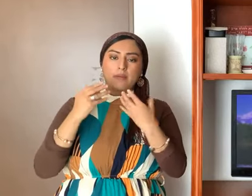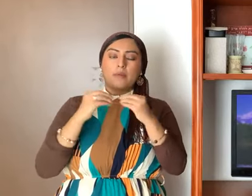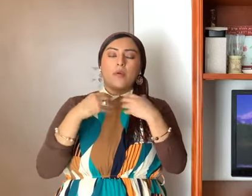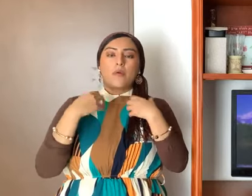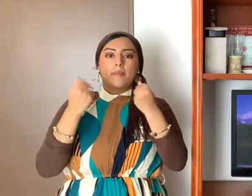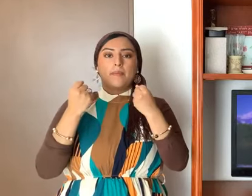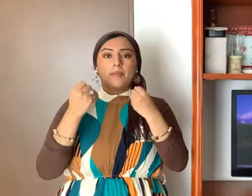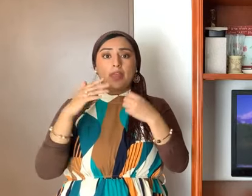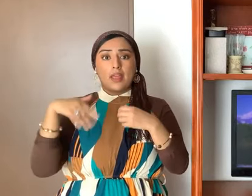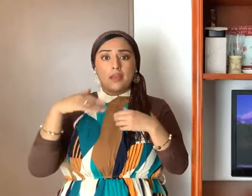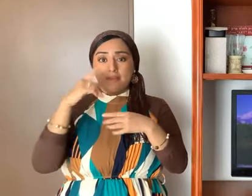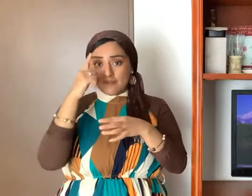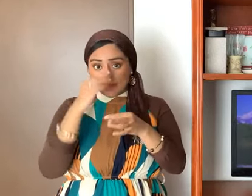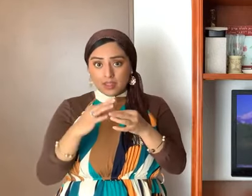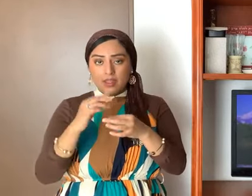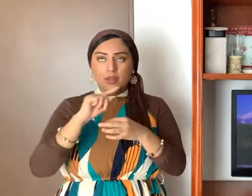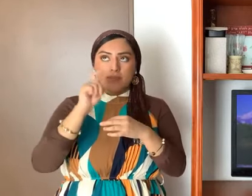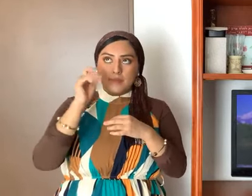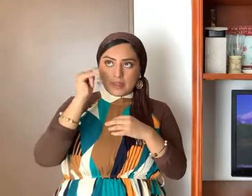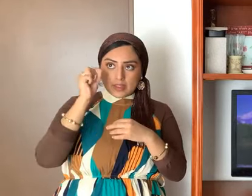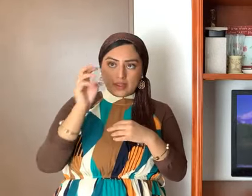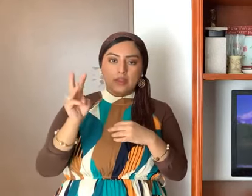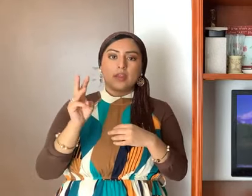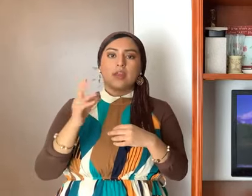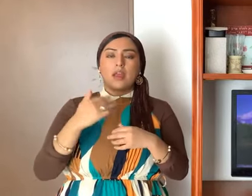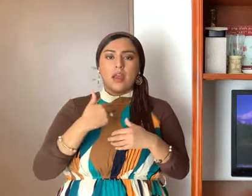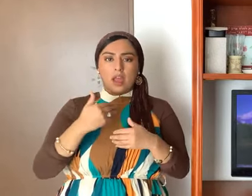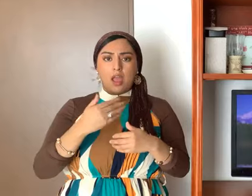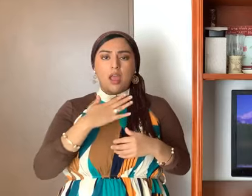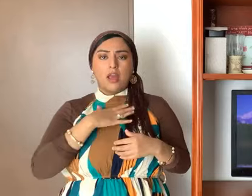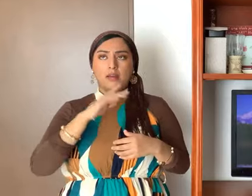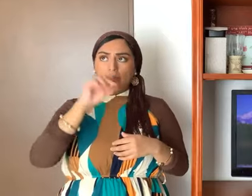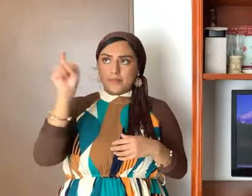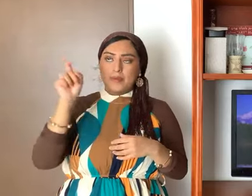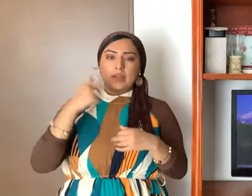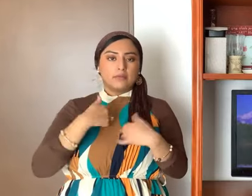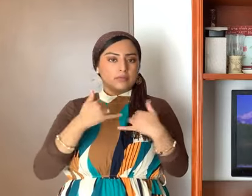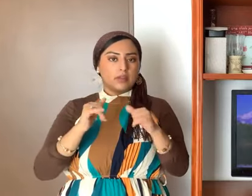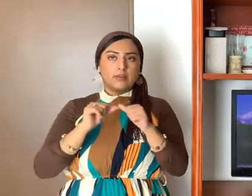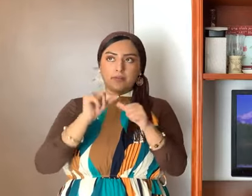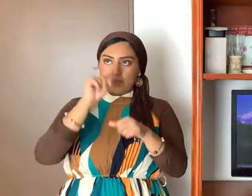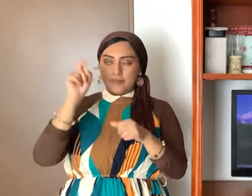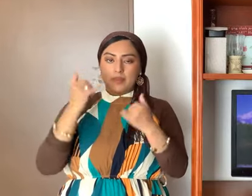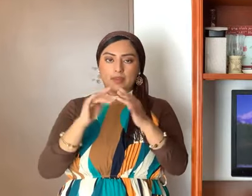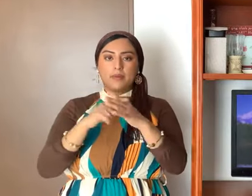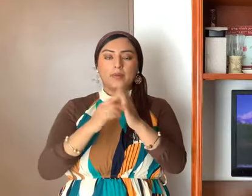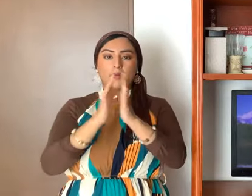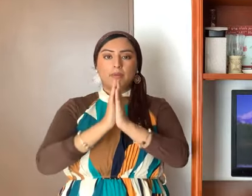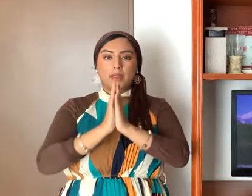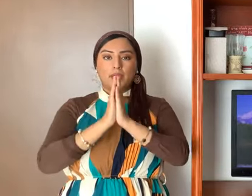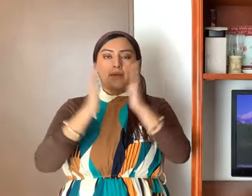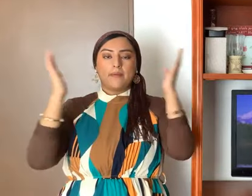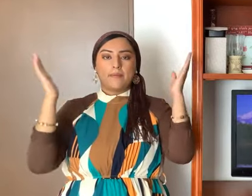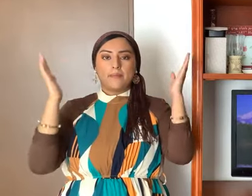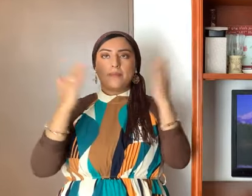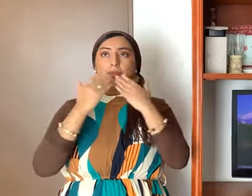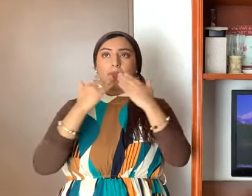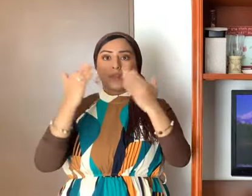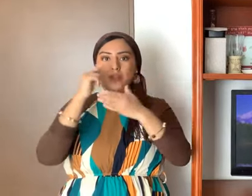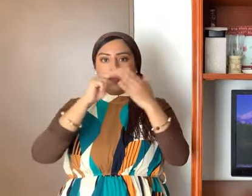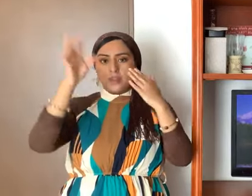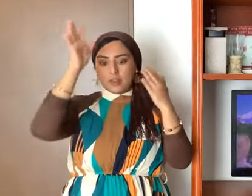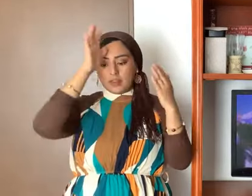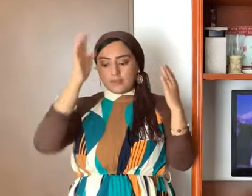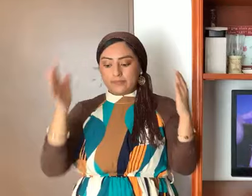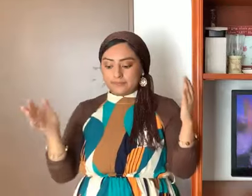¿Te falta fe? Pídele a Yahshua. Yo se lo he pedido y se lo sigo pidiendo. Vamos a hacer una oración para darle gracias al Eterno por su